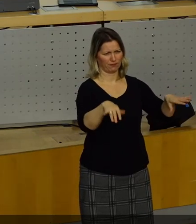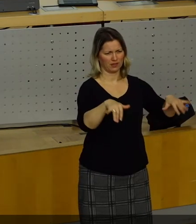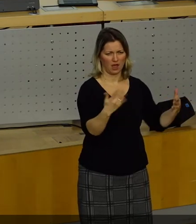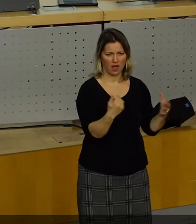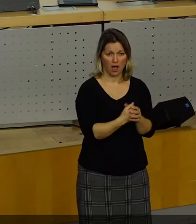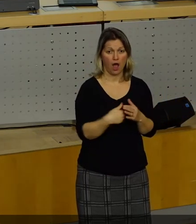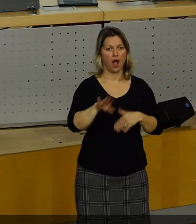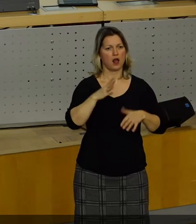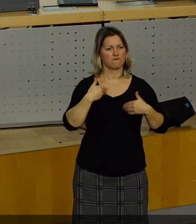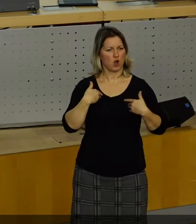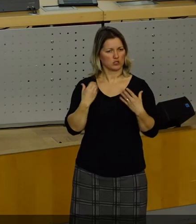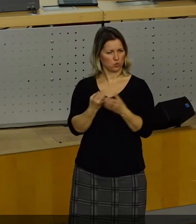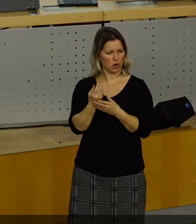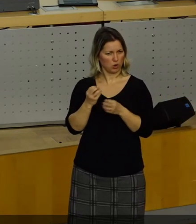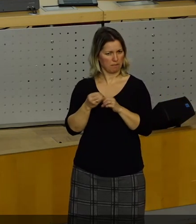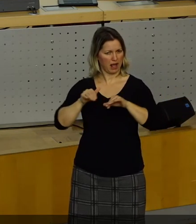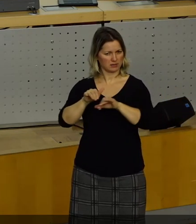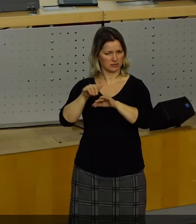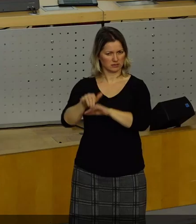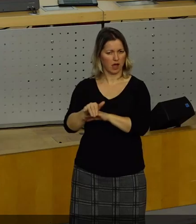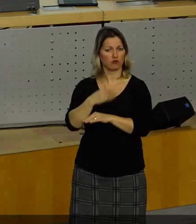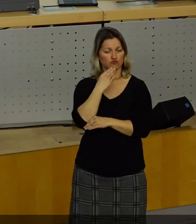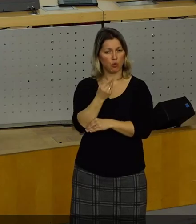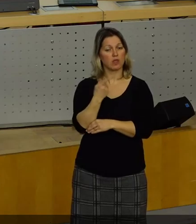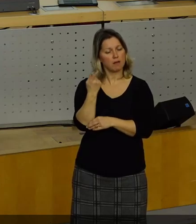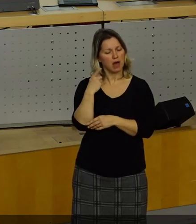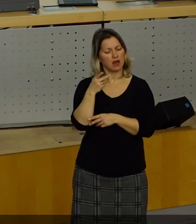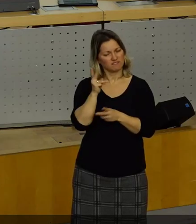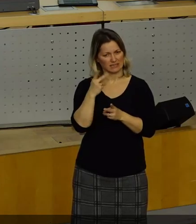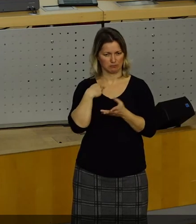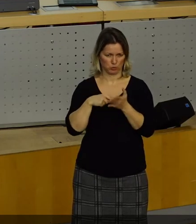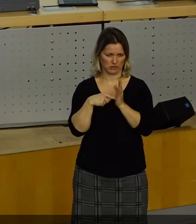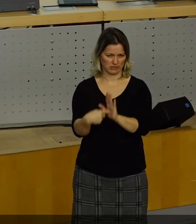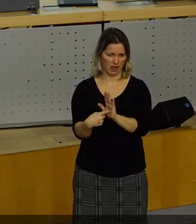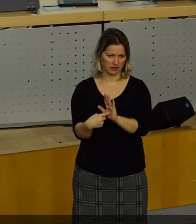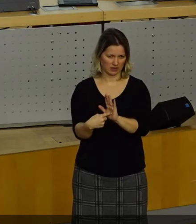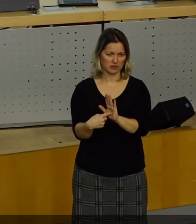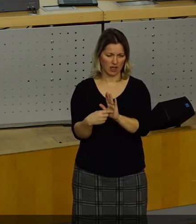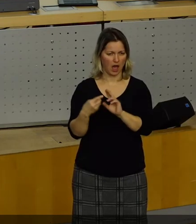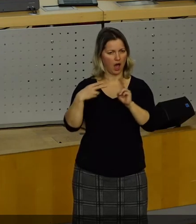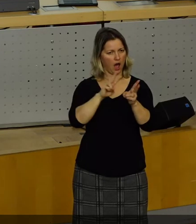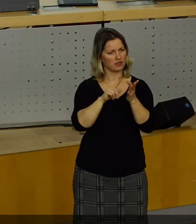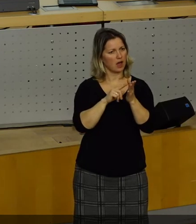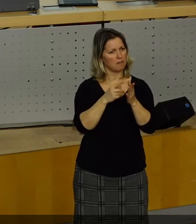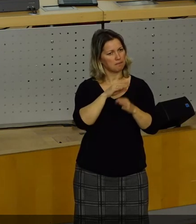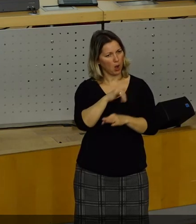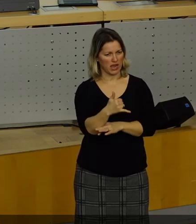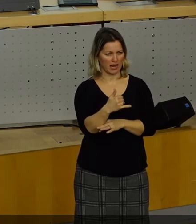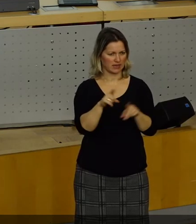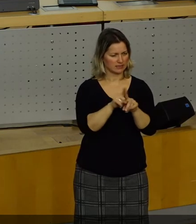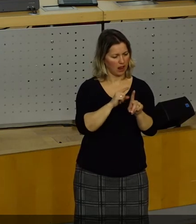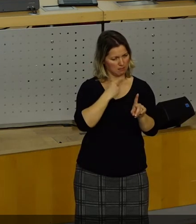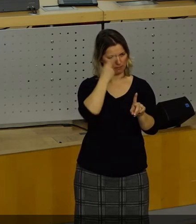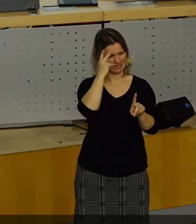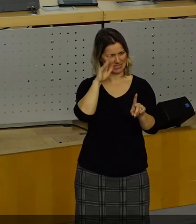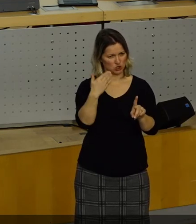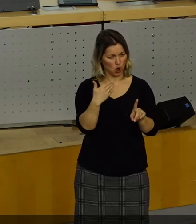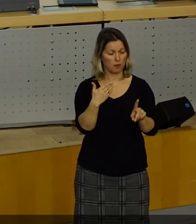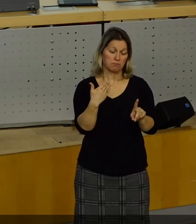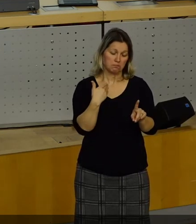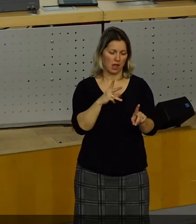geschehen ist. Aber dazu gehört eben auch, dass wir diese Reife zeigen bei anderen Projekten. Und deswegen werbe ich schon heute für unseren Antrag, den Sie dann beim nächsten